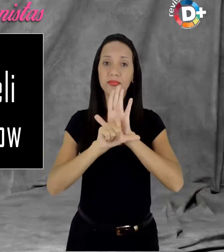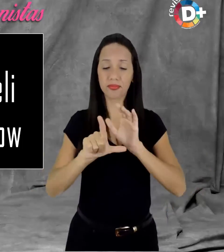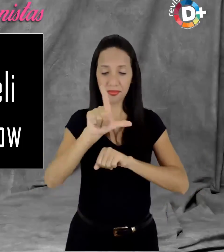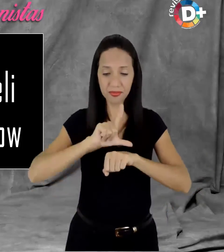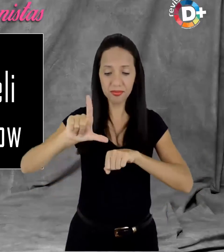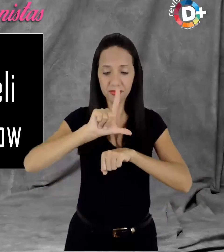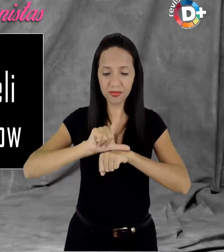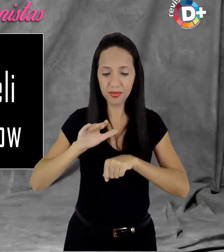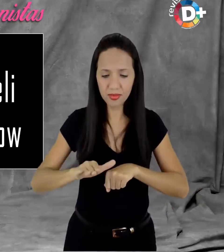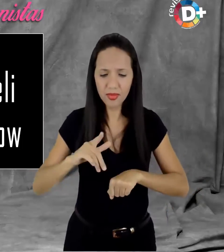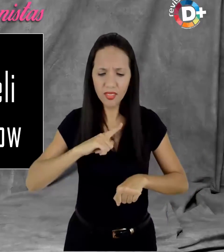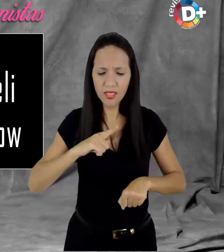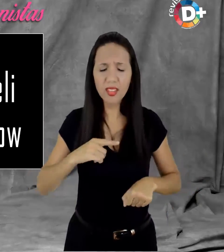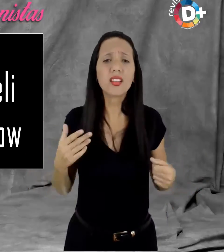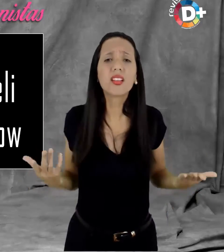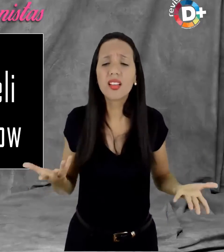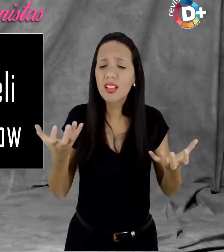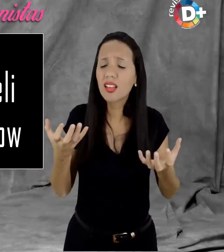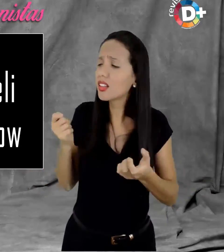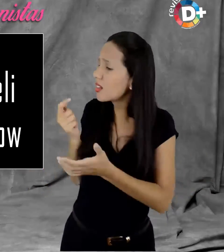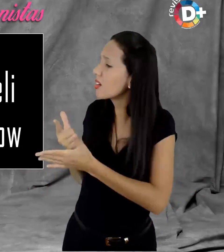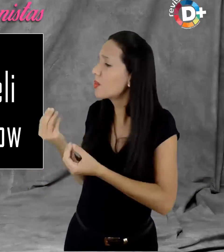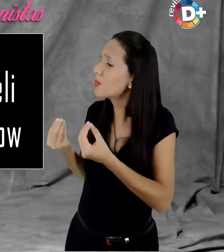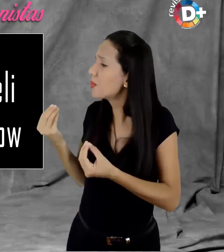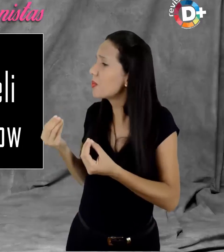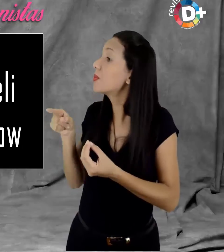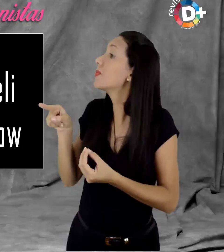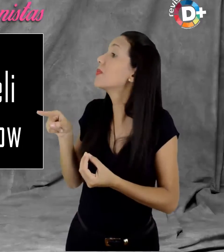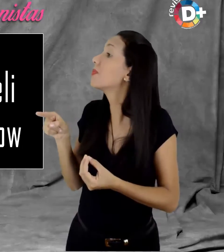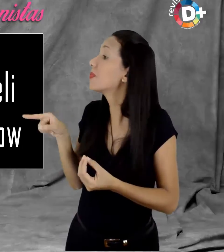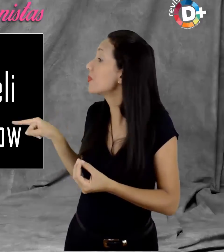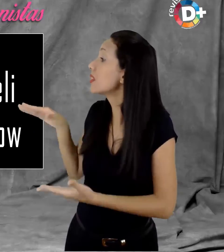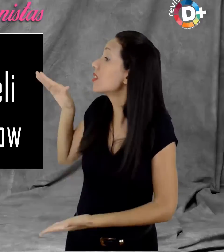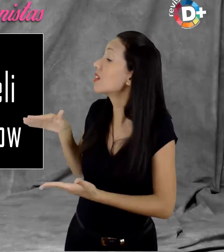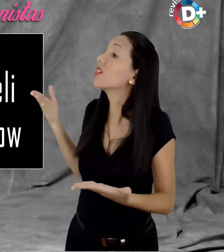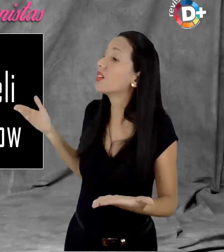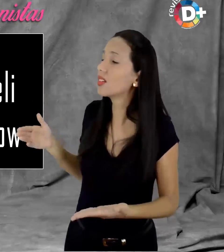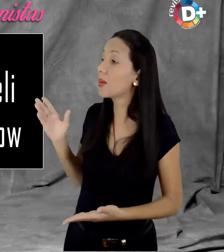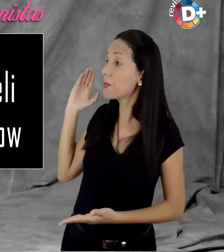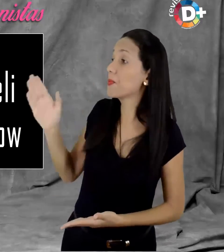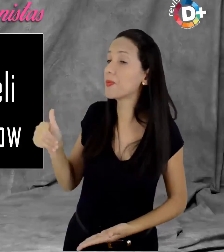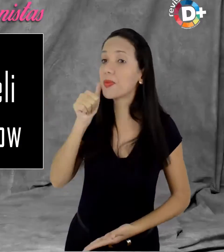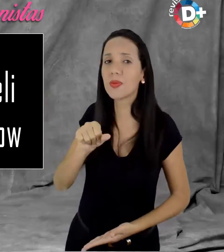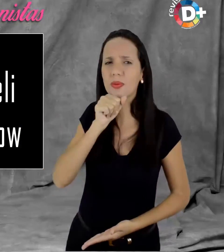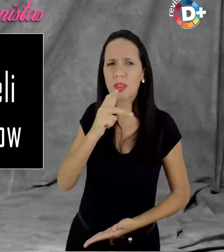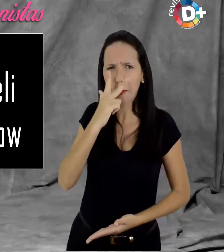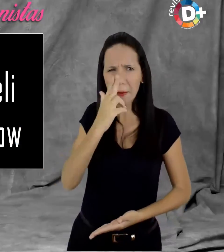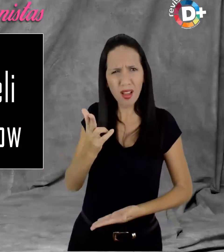dela. As balconistas das lojas perguntam o que ela quer comprar e qual o tamanho para a mãe dela.